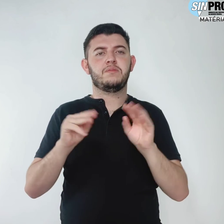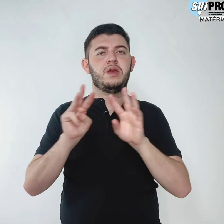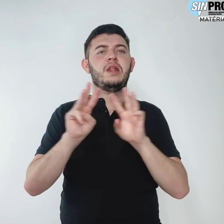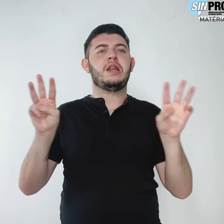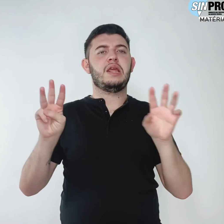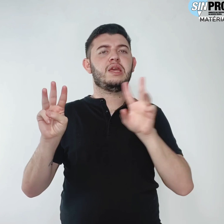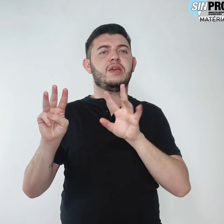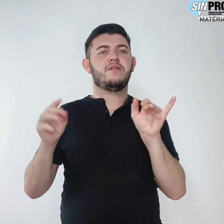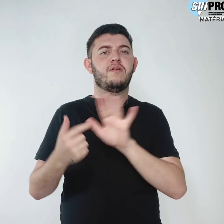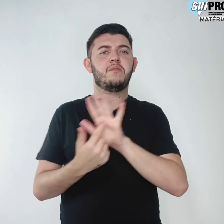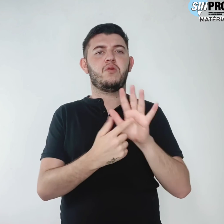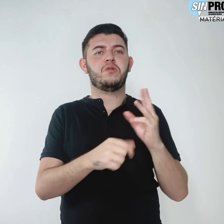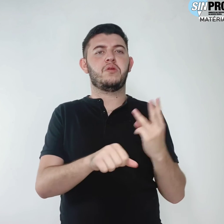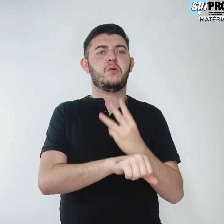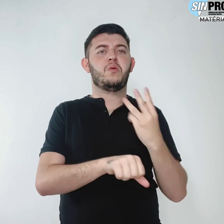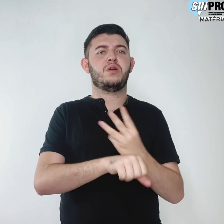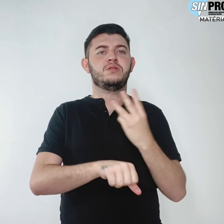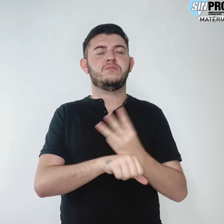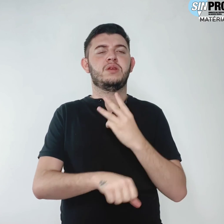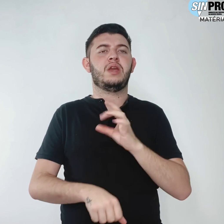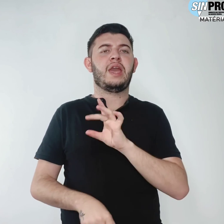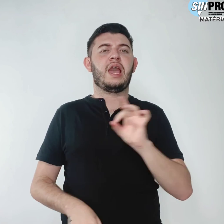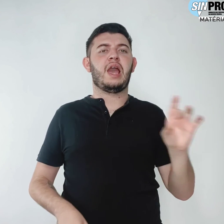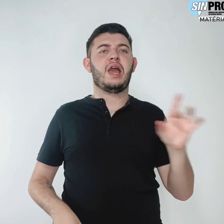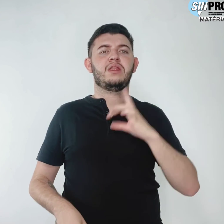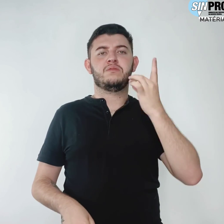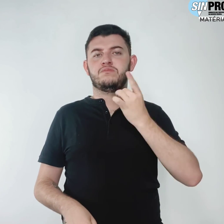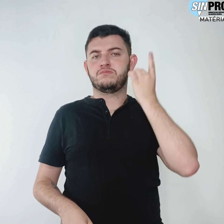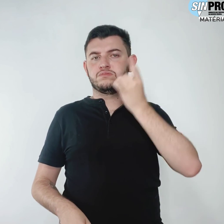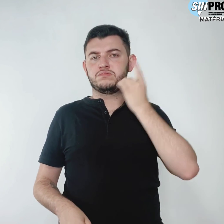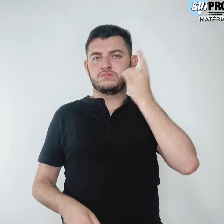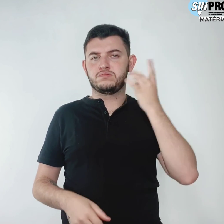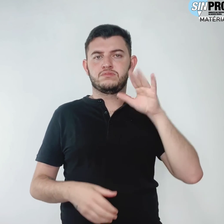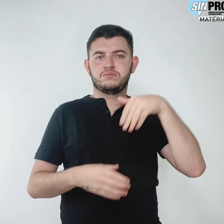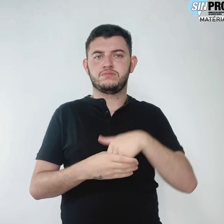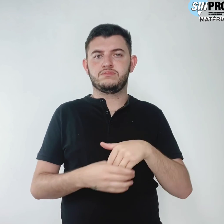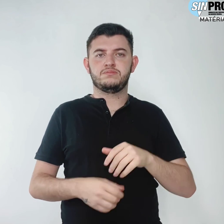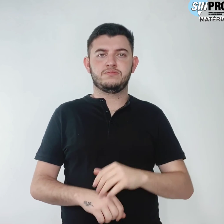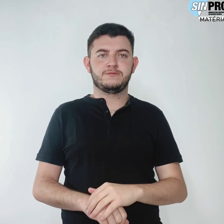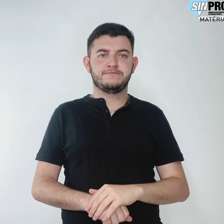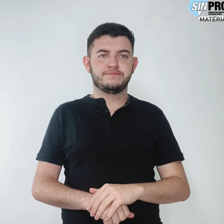Confira os links que dão acesso ao WhatsApp de cada parlamentar.